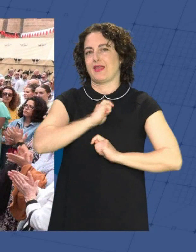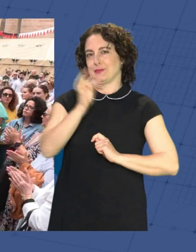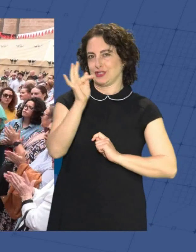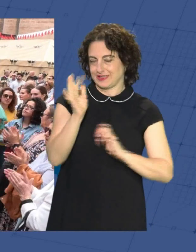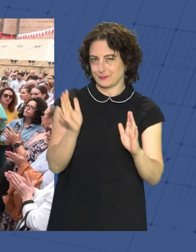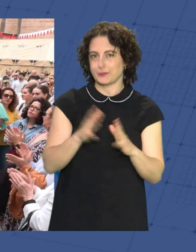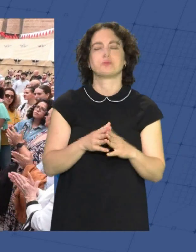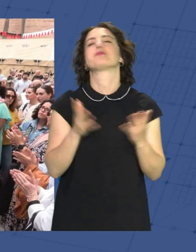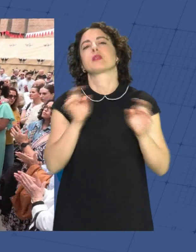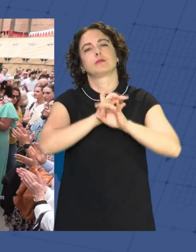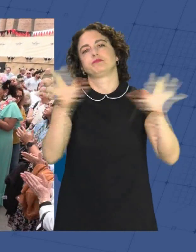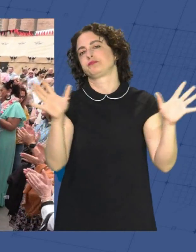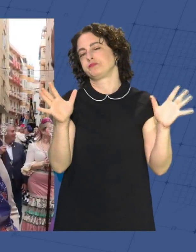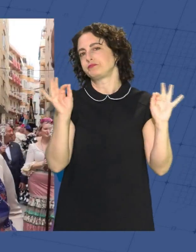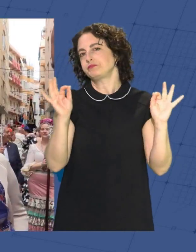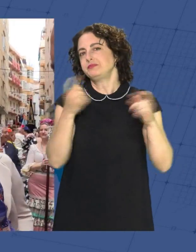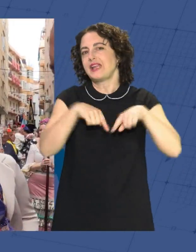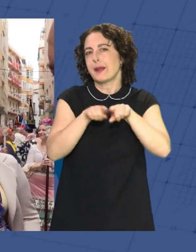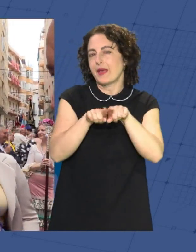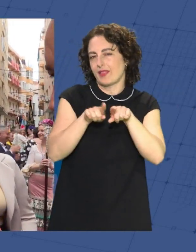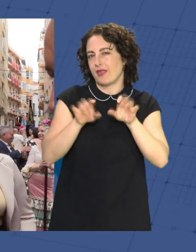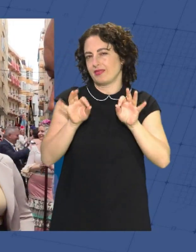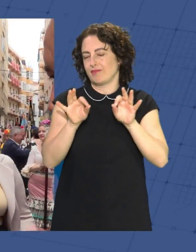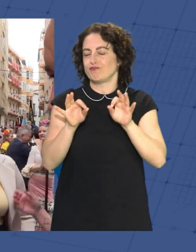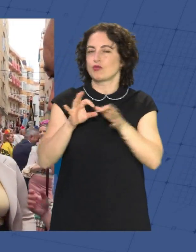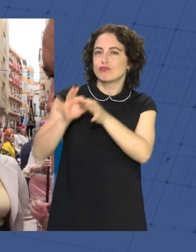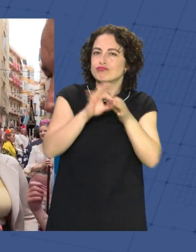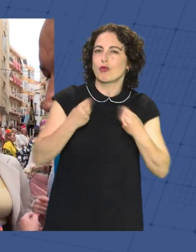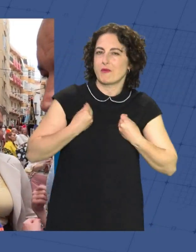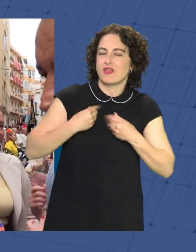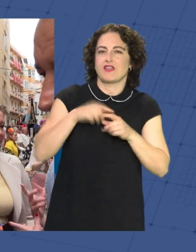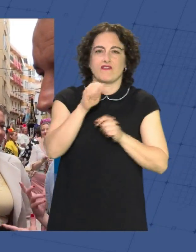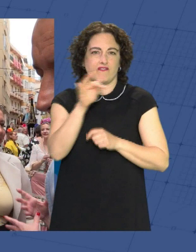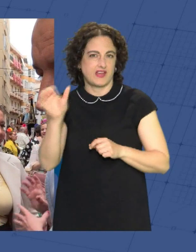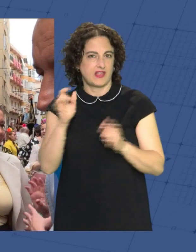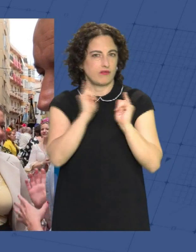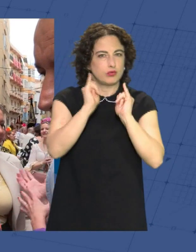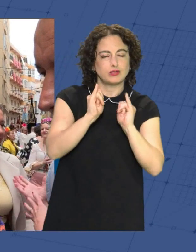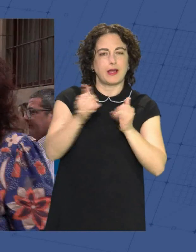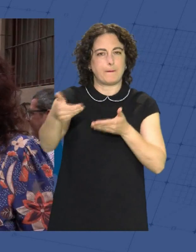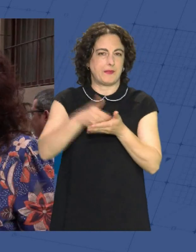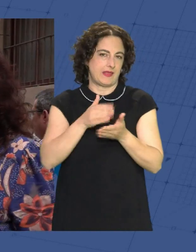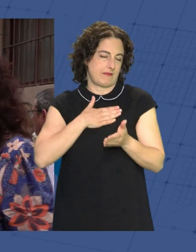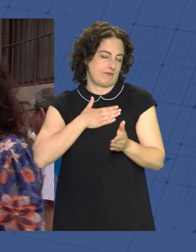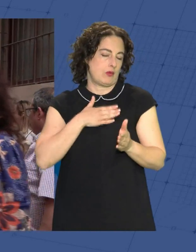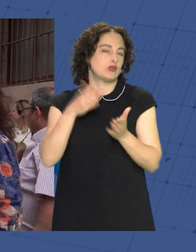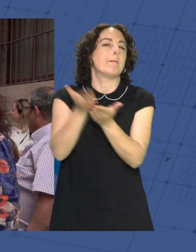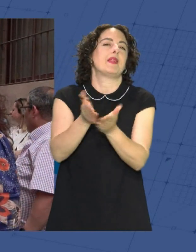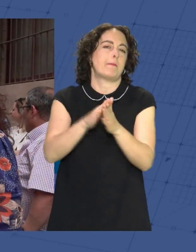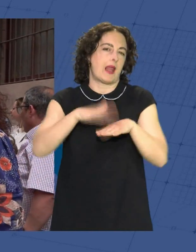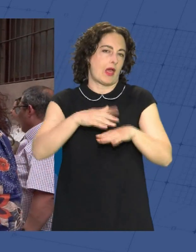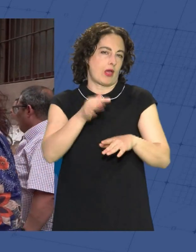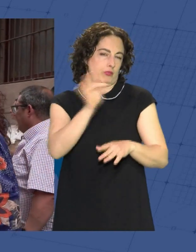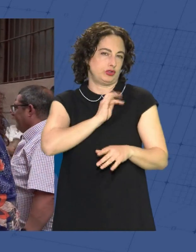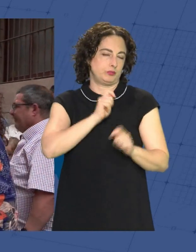por supuesto, bueno, porque en estos días de hermandad y convivencia disfruten con fe y que pidan por nuestra ciudad. Por su parte, Carlos Salvador